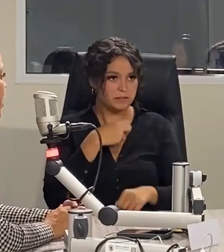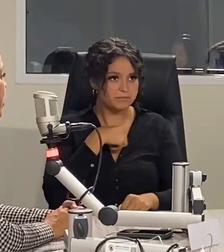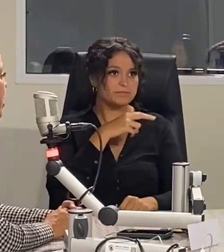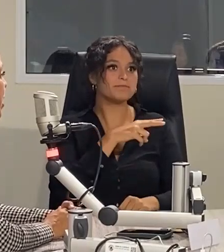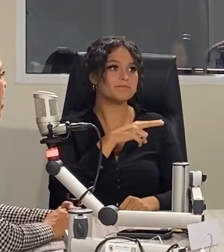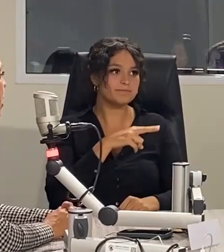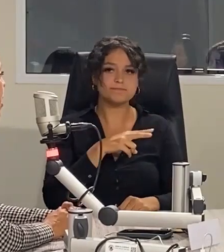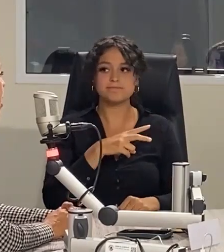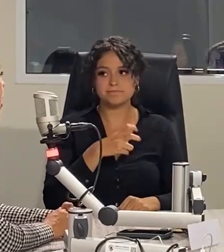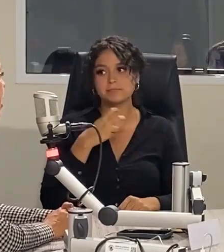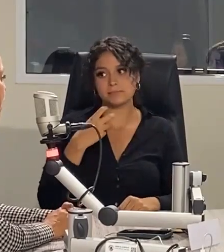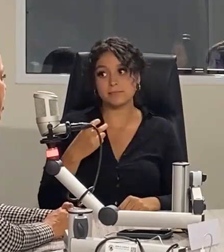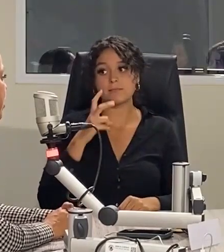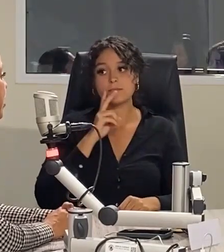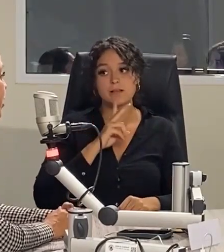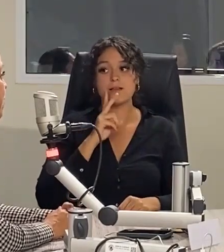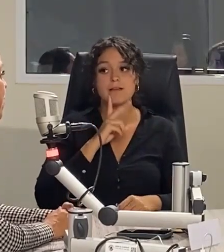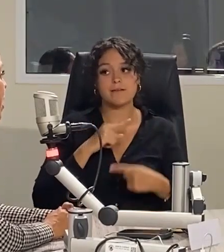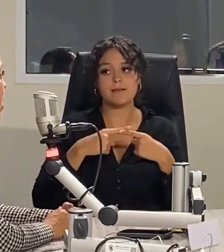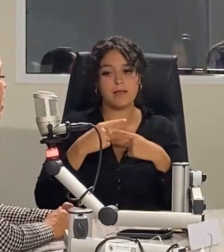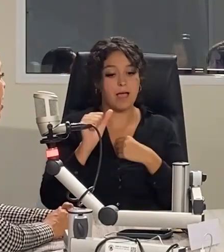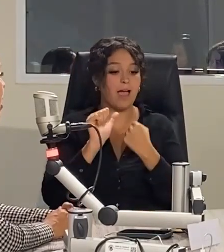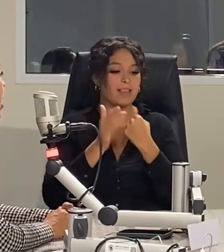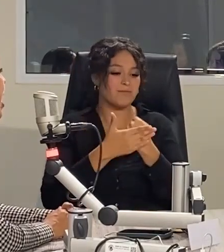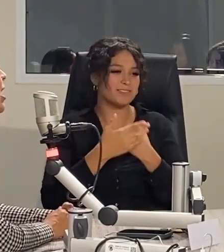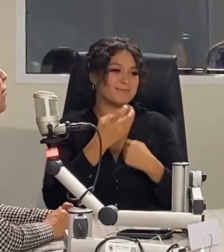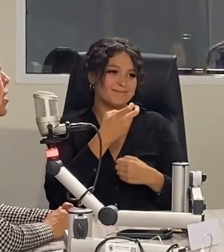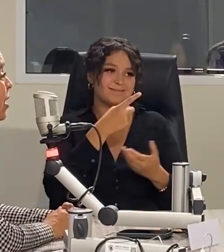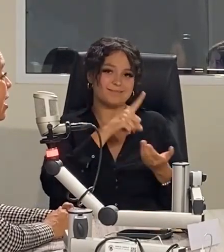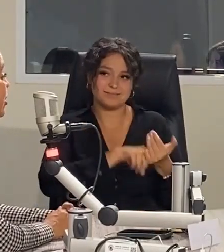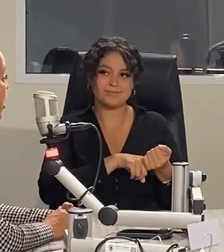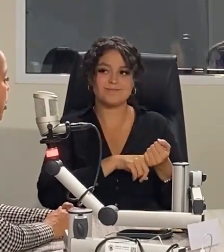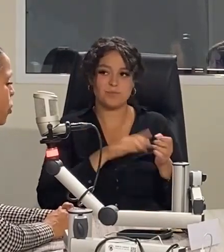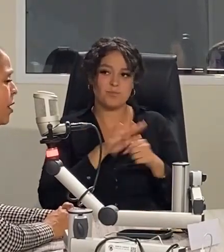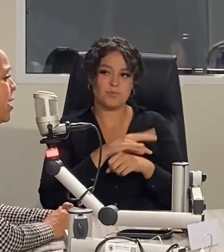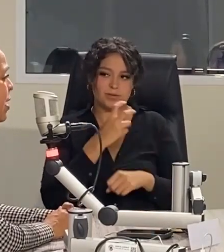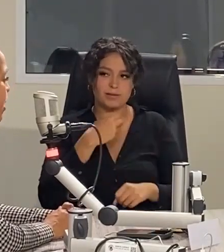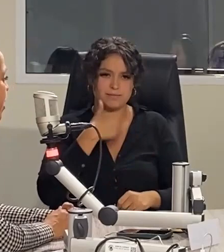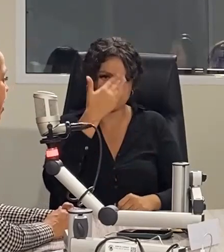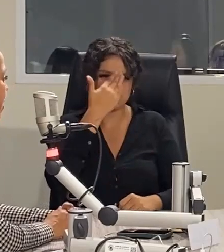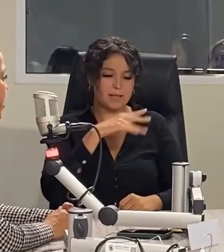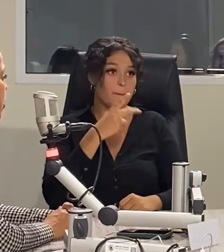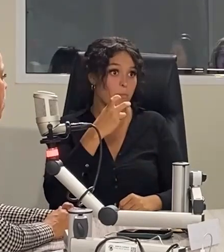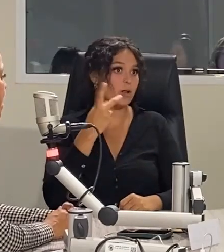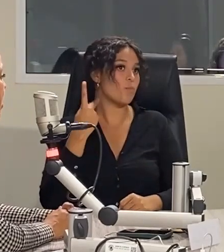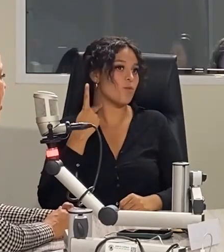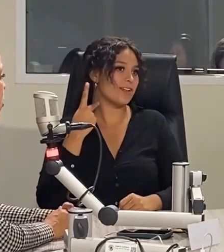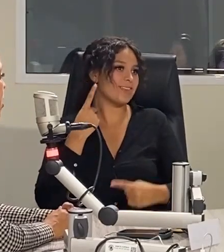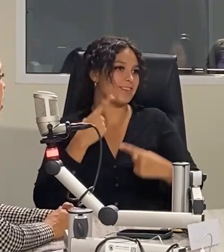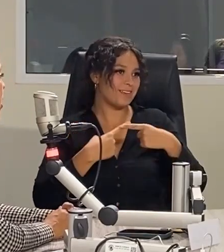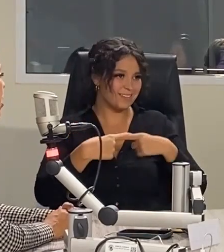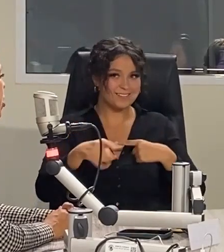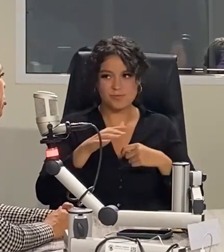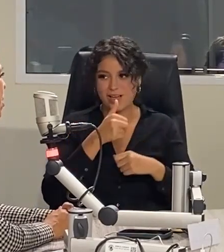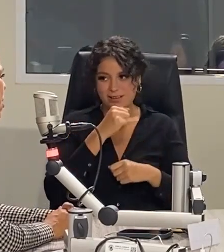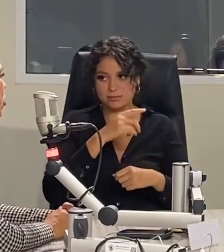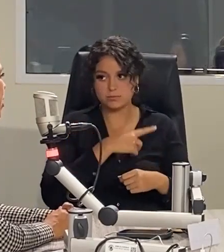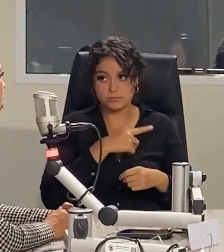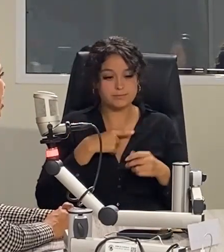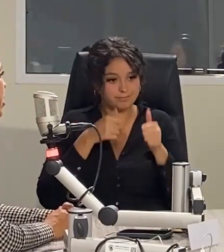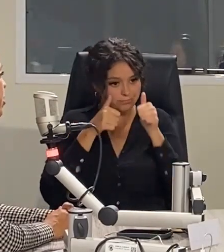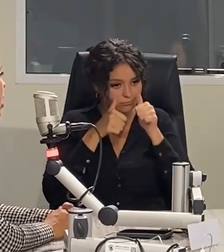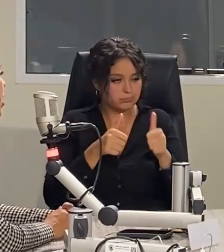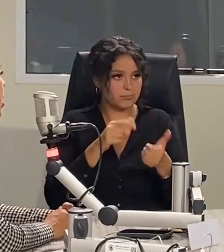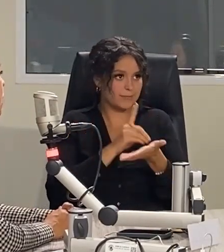se revise y que mi iniciativa la revisen, la chequen. Yo sé que va a ser complicado, y sabemos